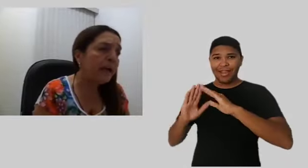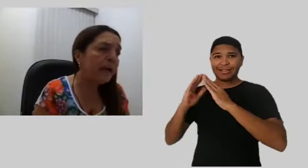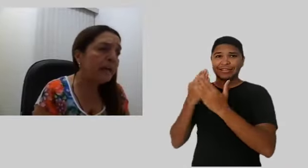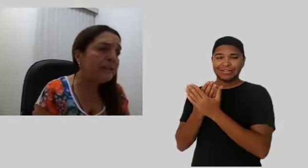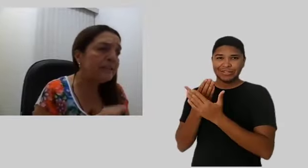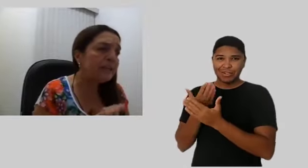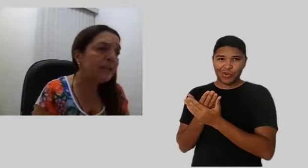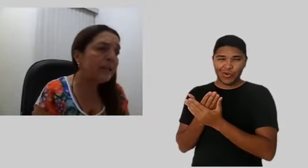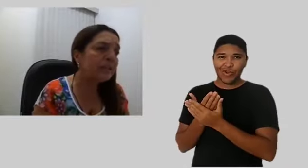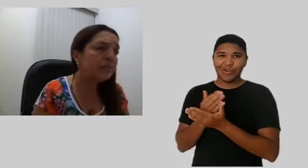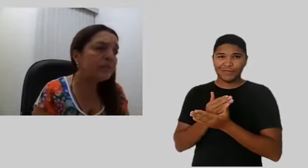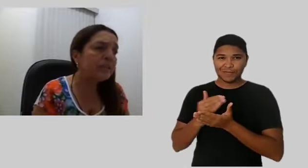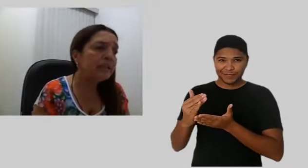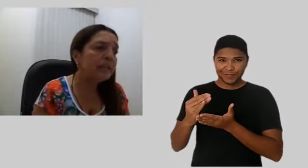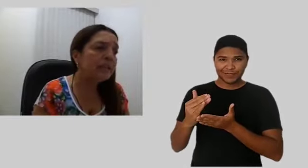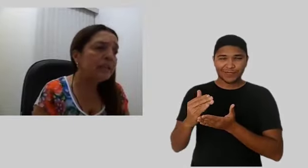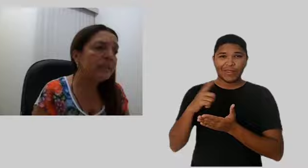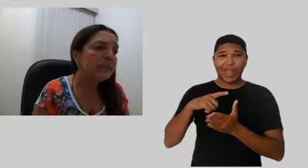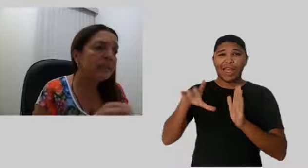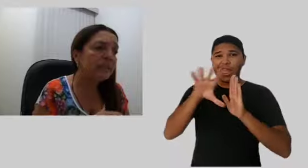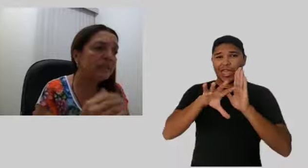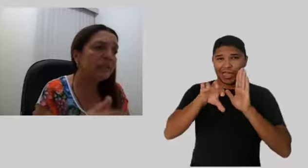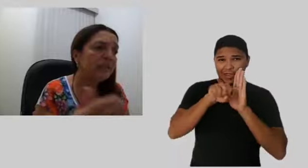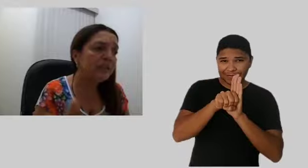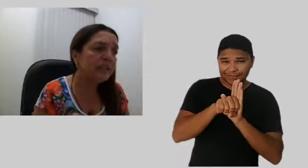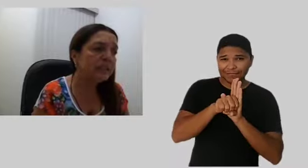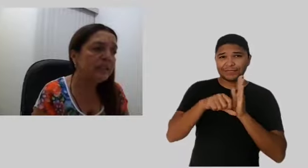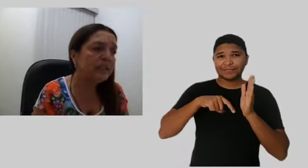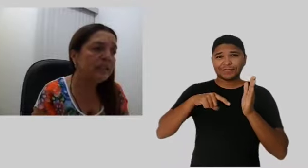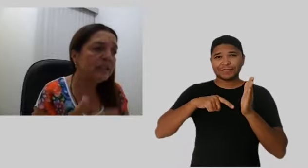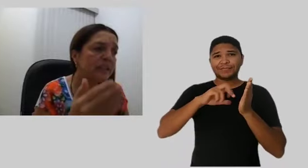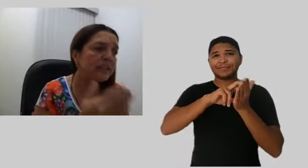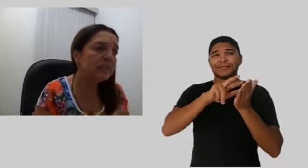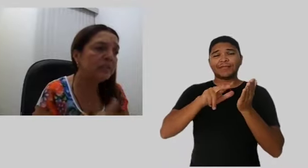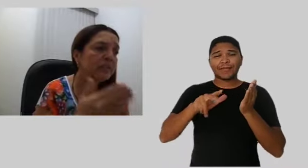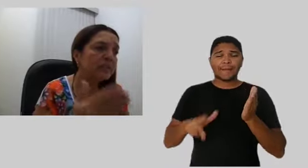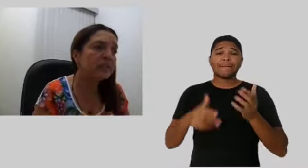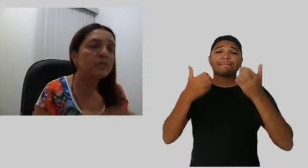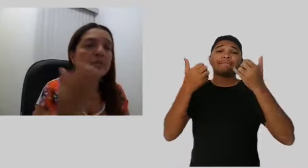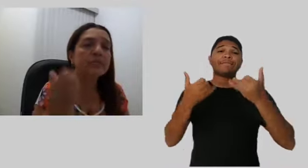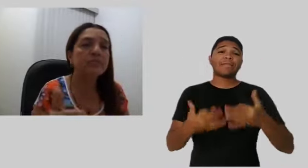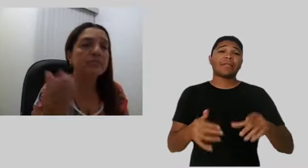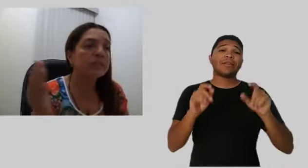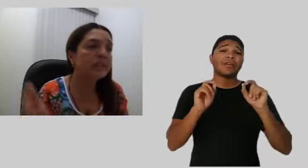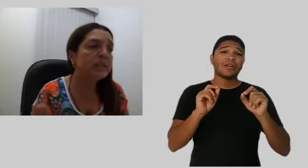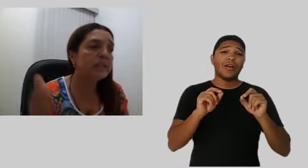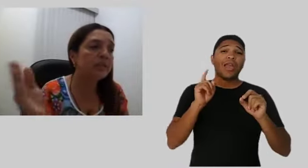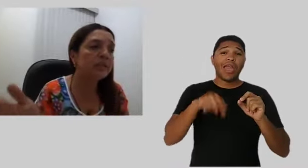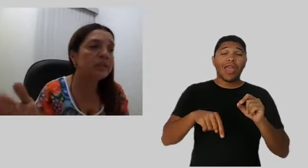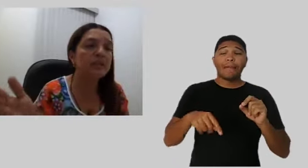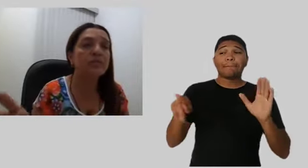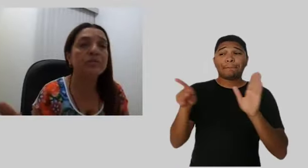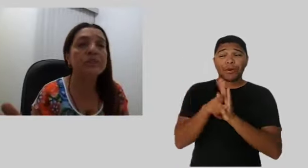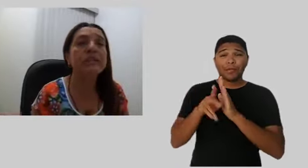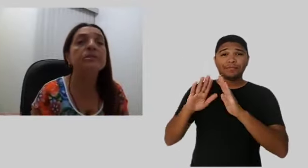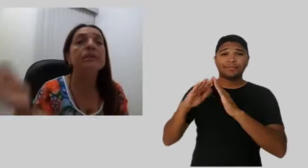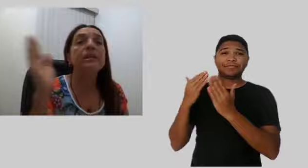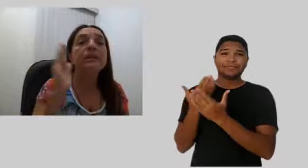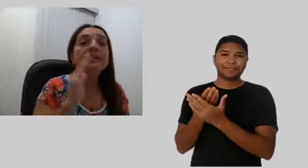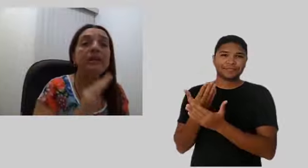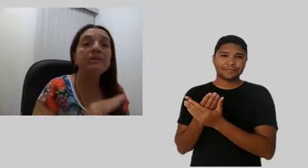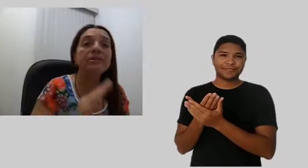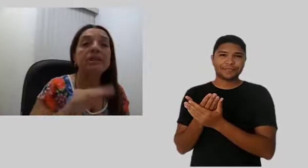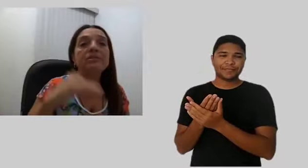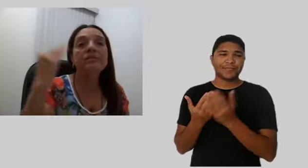Então, nesse estágio, esse estágio que vem a seguir, esse estágio da abstração dos conceitos potenciais e dos verdadeiros